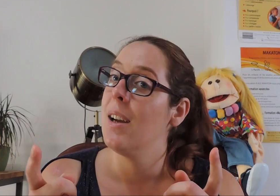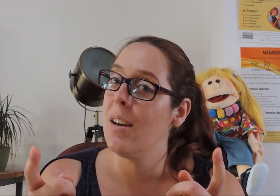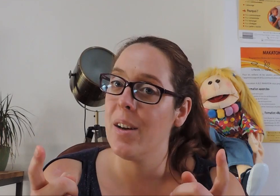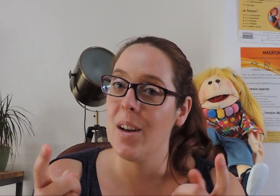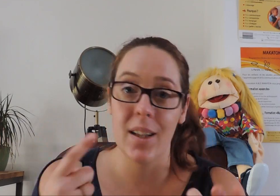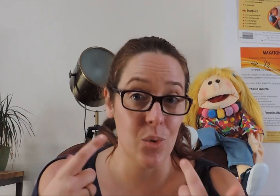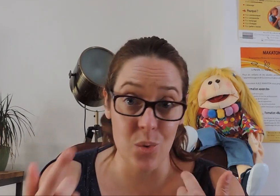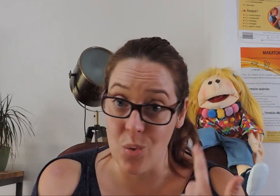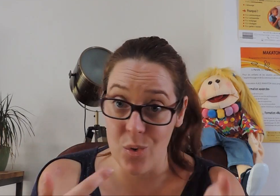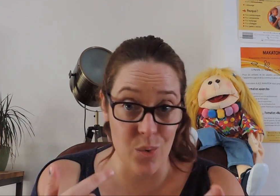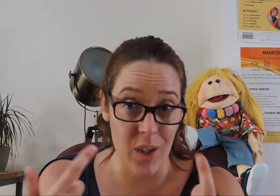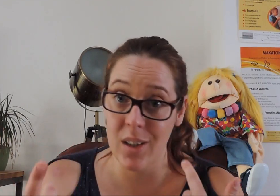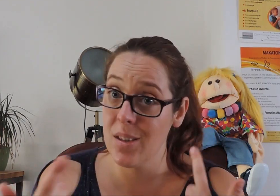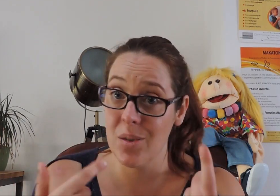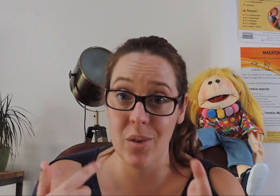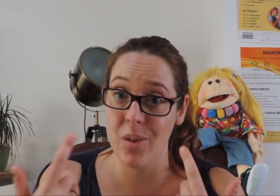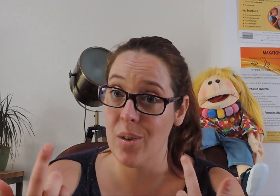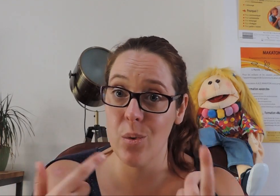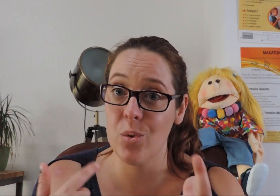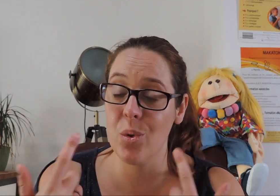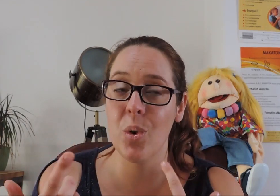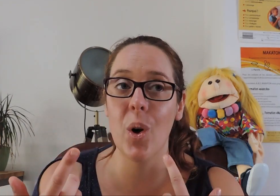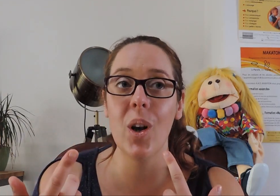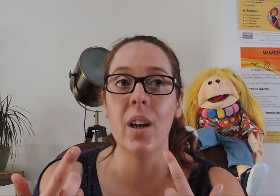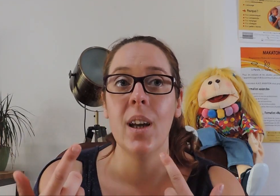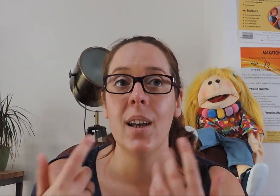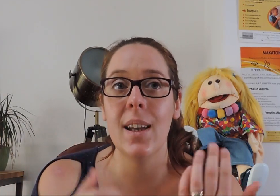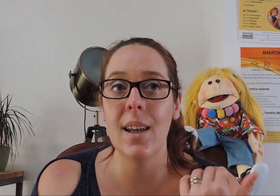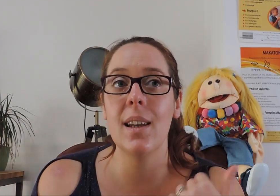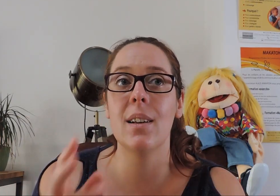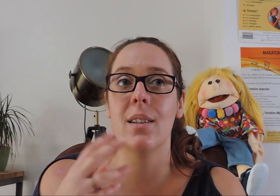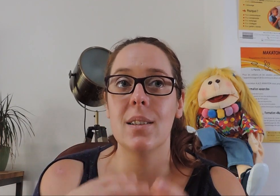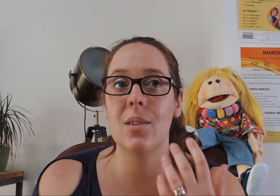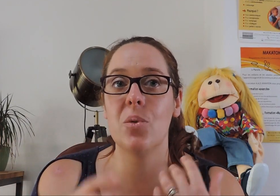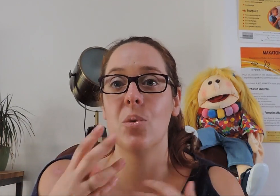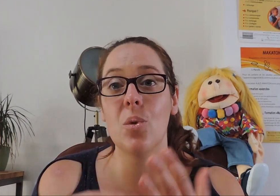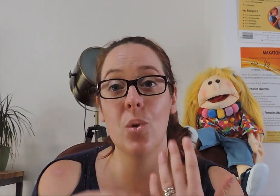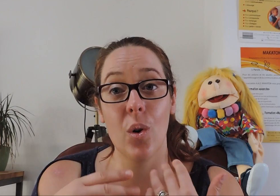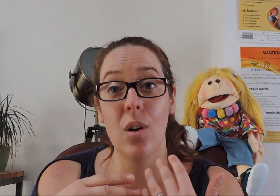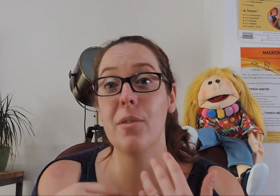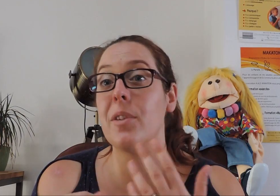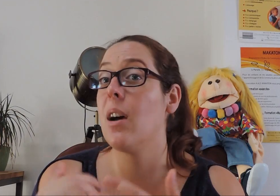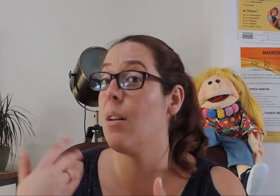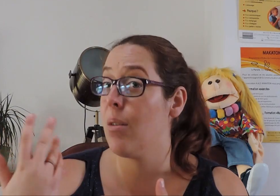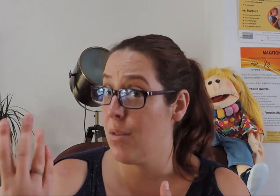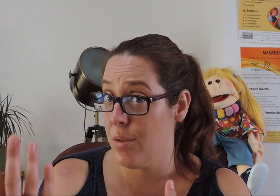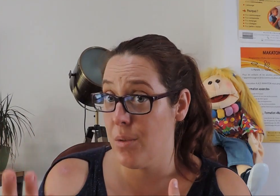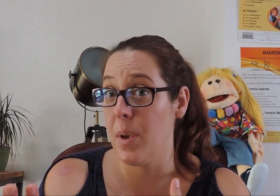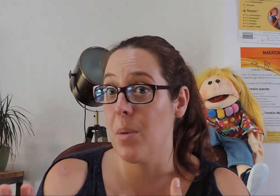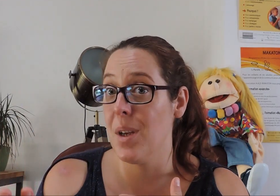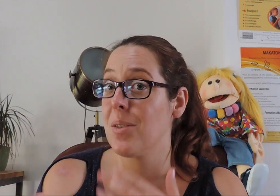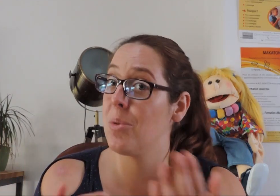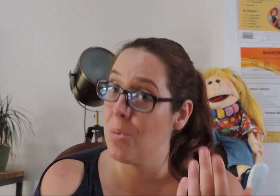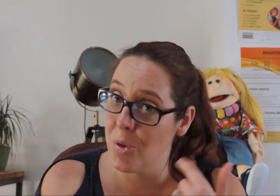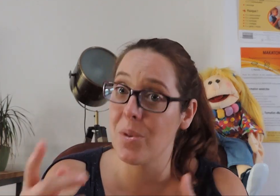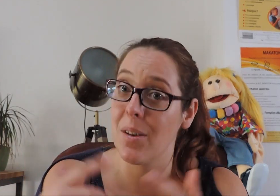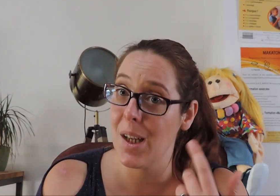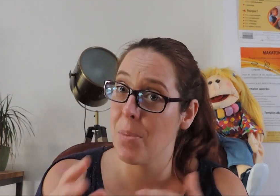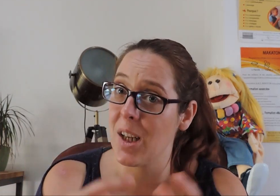l'attention conjointe le tour de rôle et euh ce tour de rôle va euh permettre de mieux travailler le